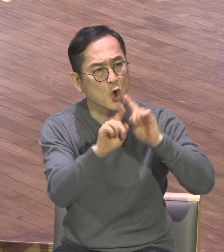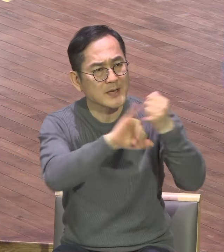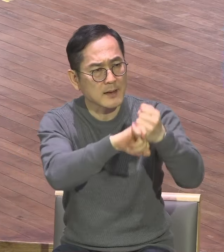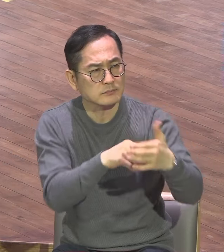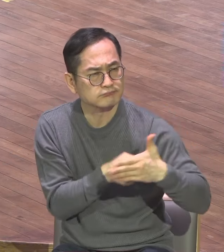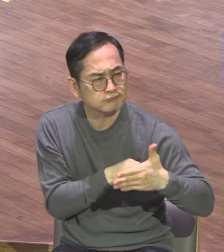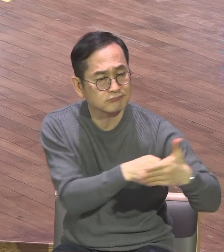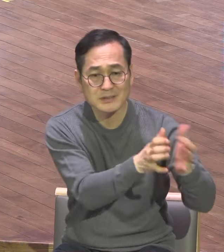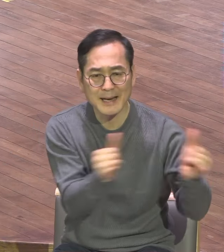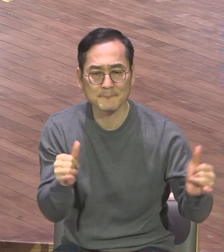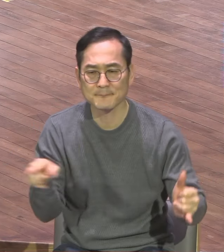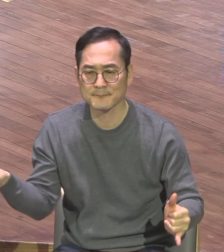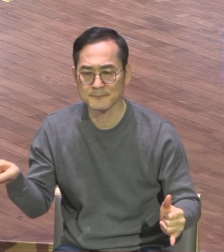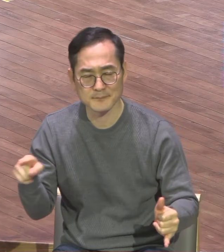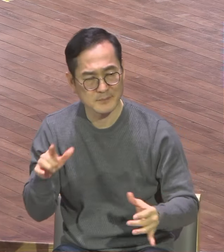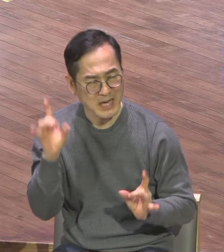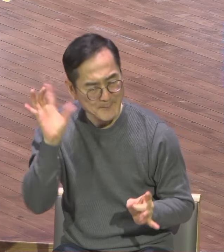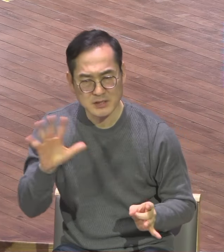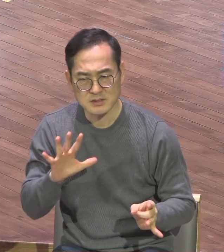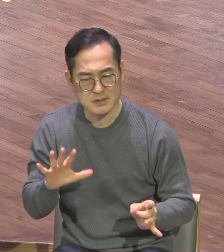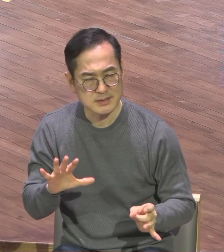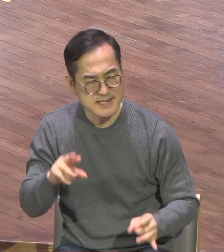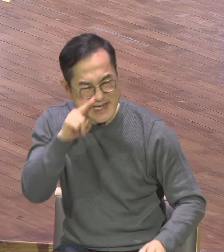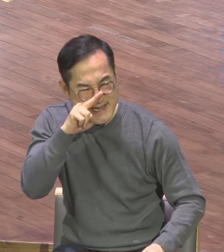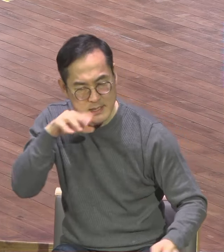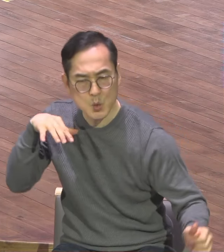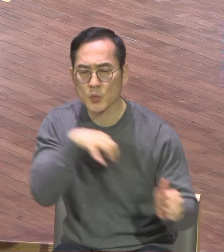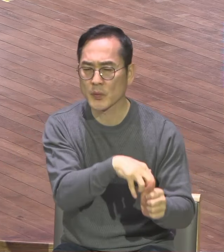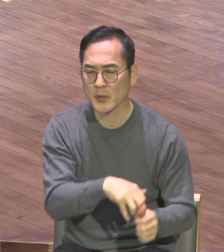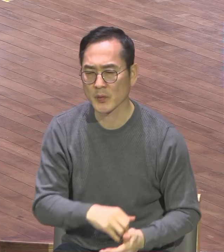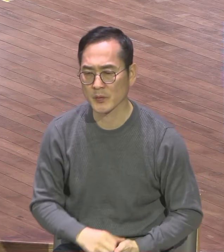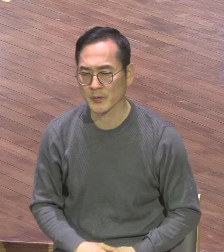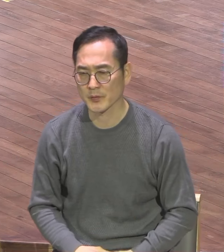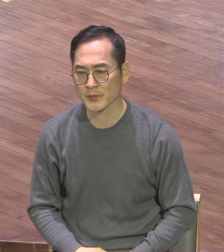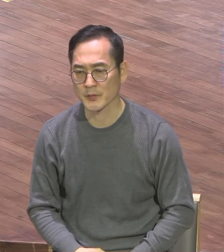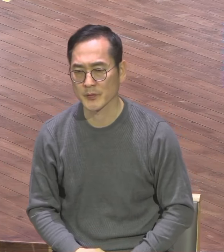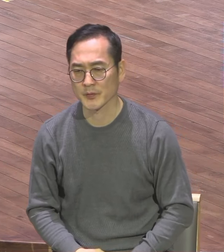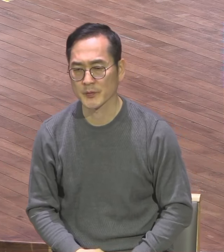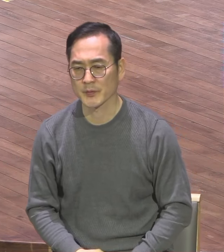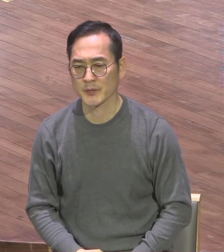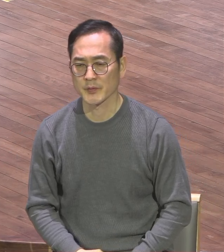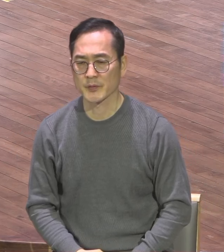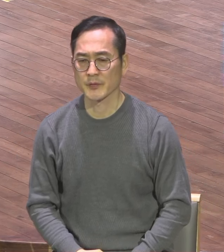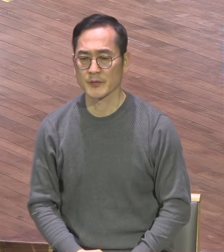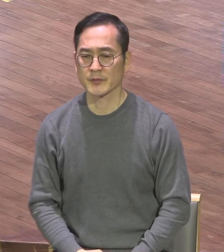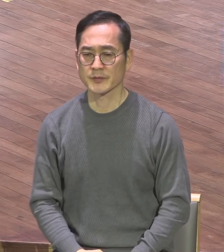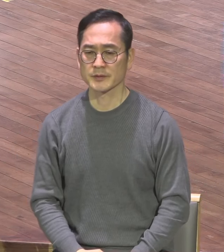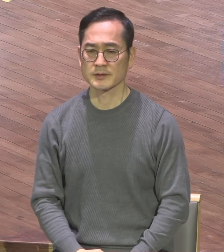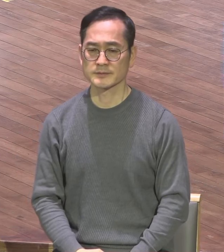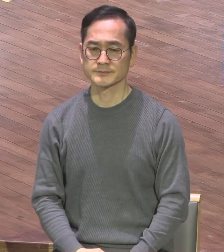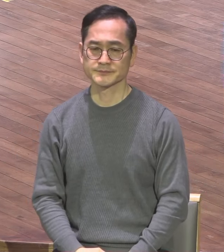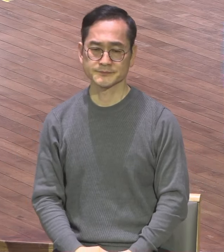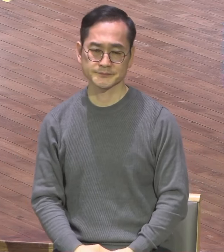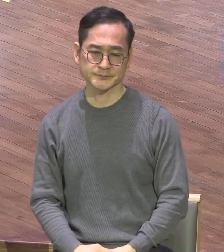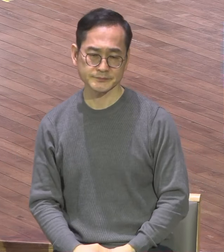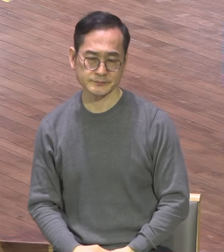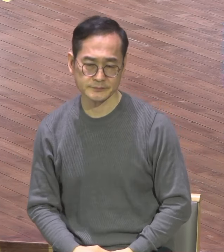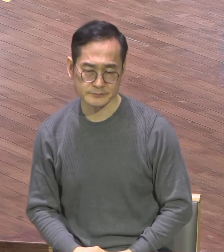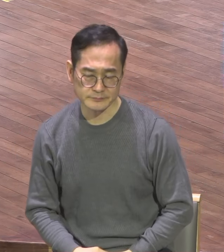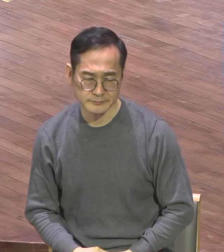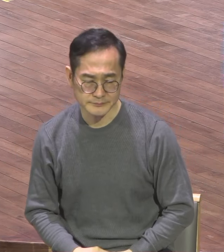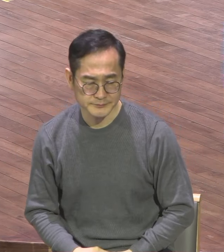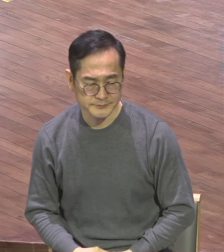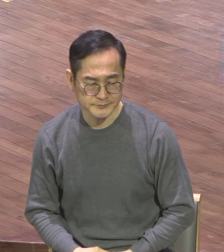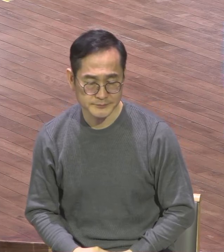공격합니다. 24 공격, 24. 그렇게 공격을 한단 말이에요. 자, 이렇게 공격을 할